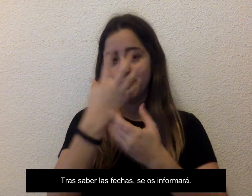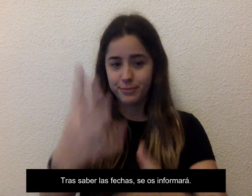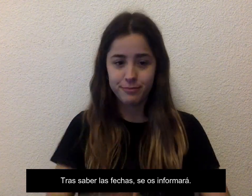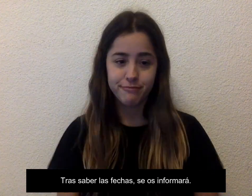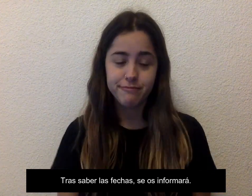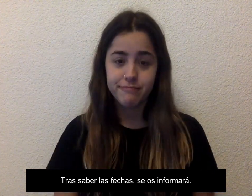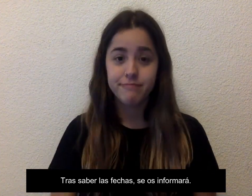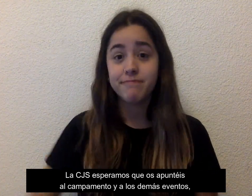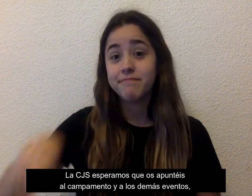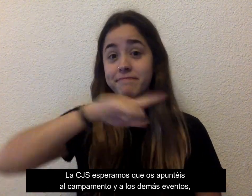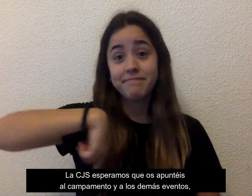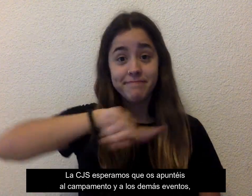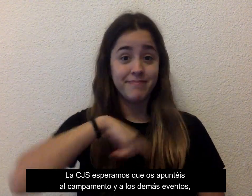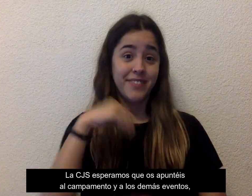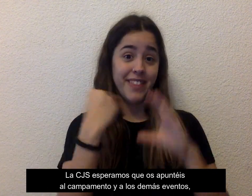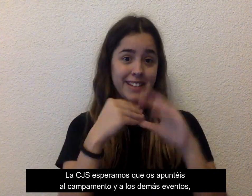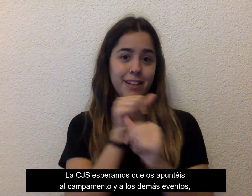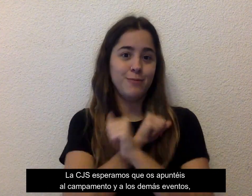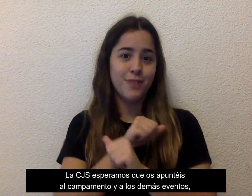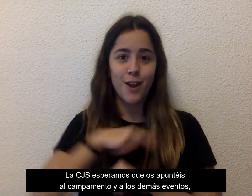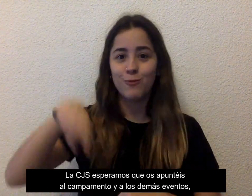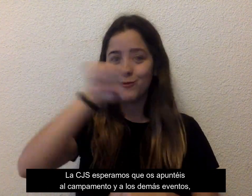fueron a dorar y cállate.